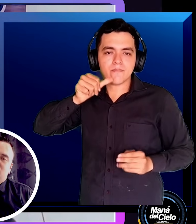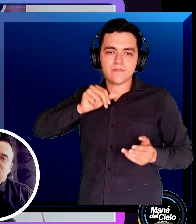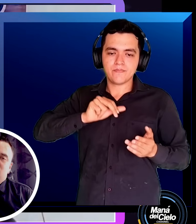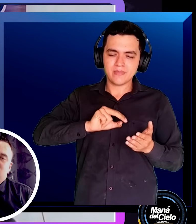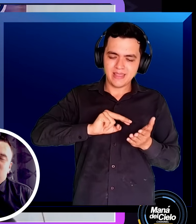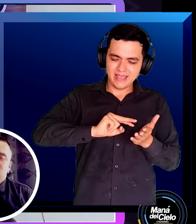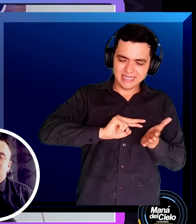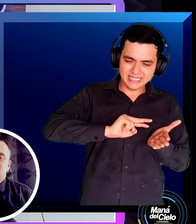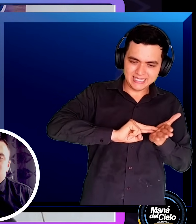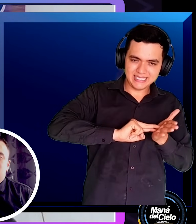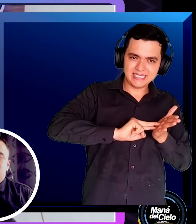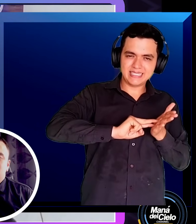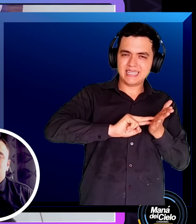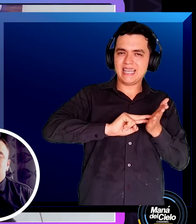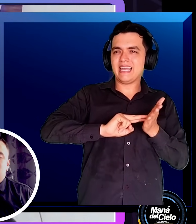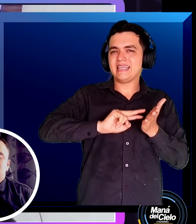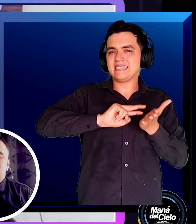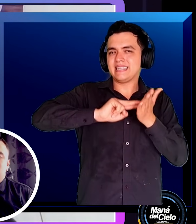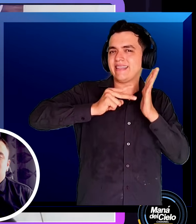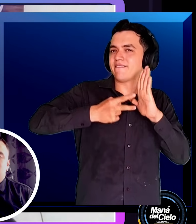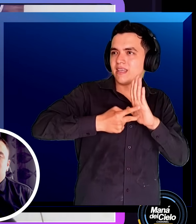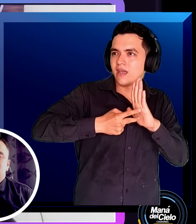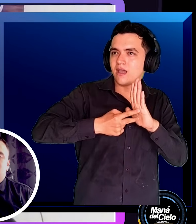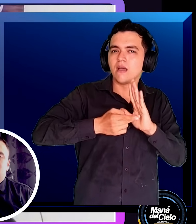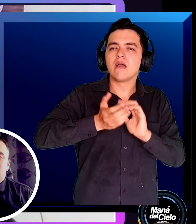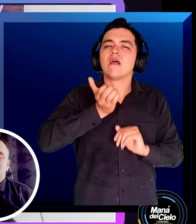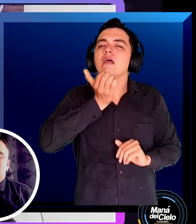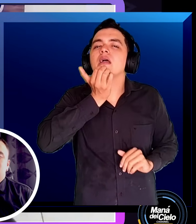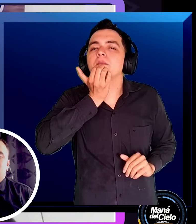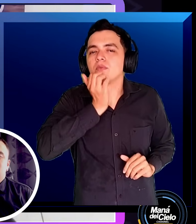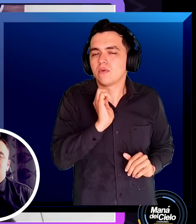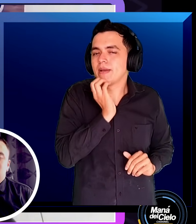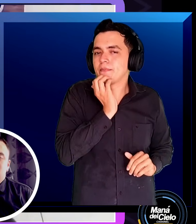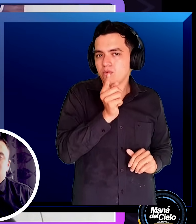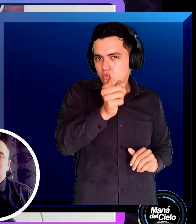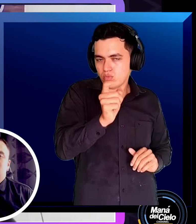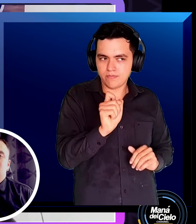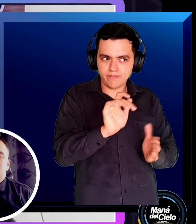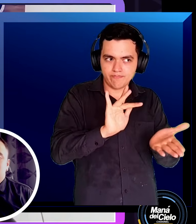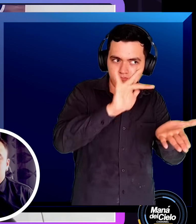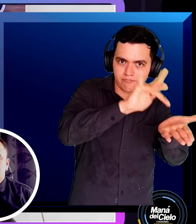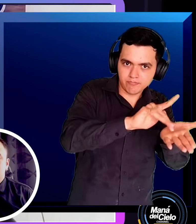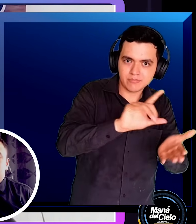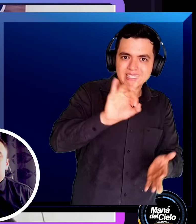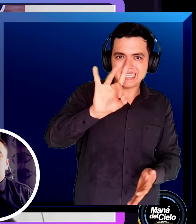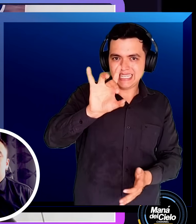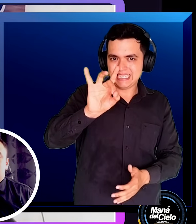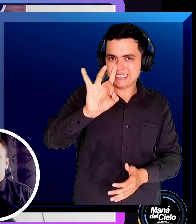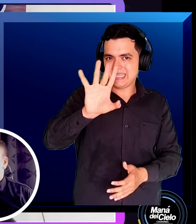convertíos a mí con ayuno, lloro y